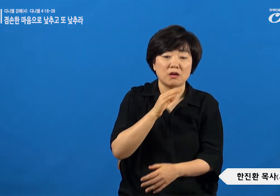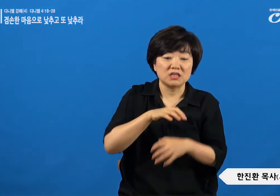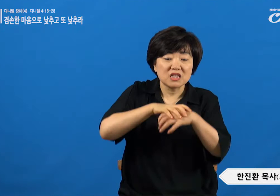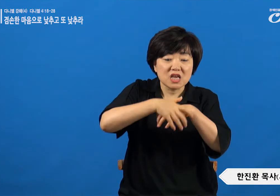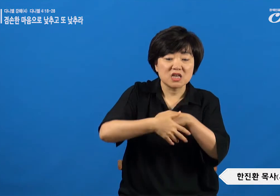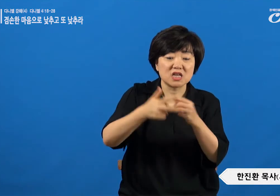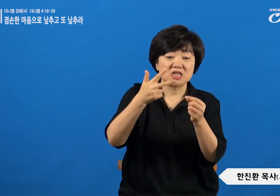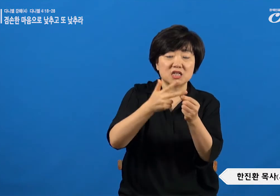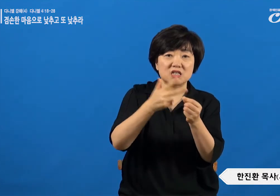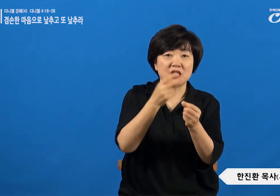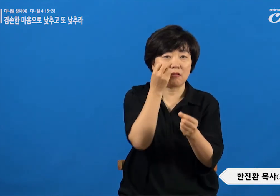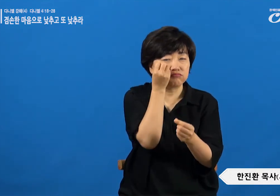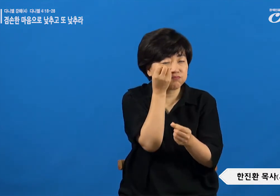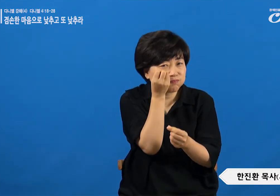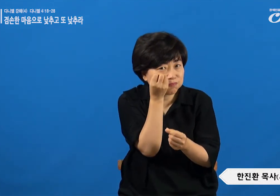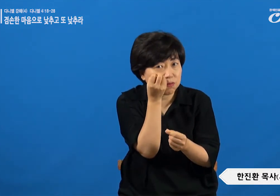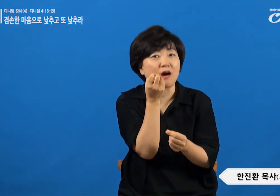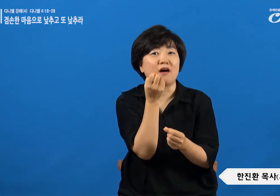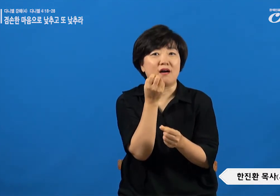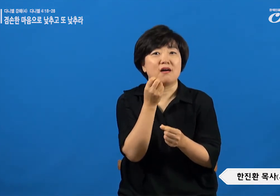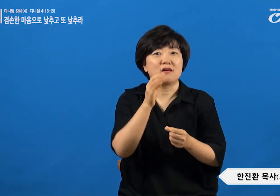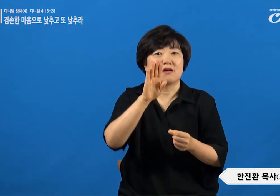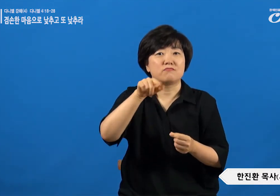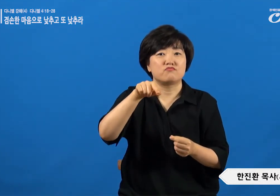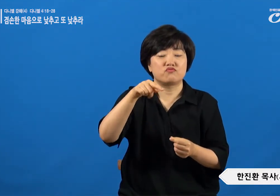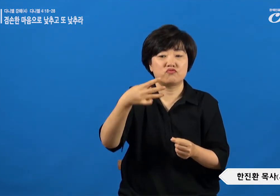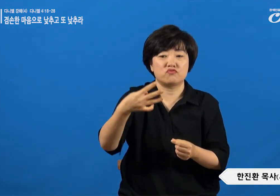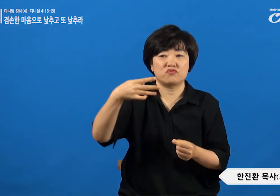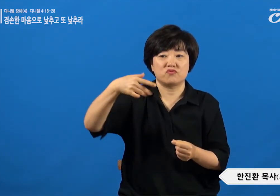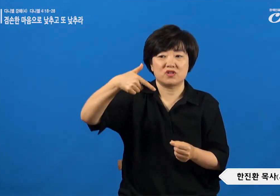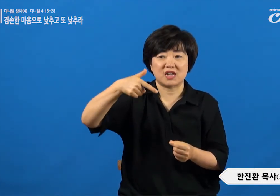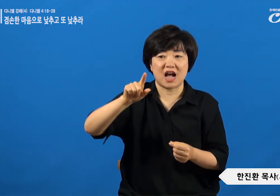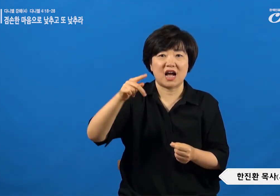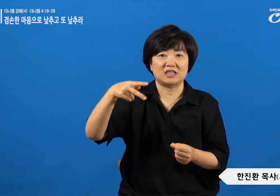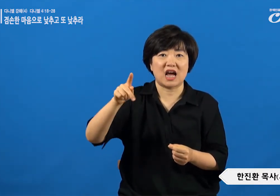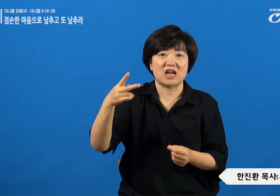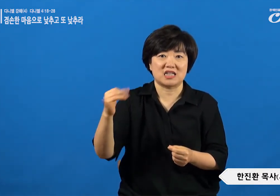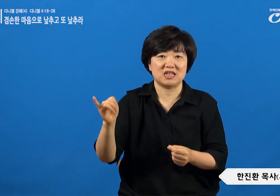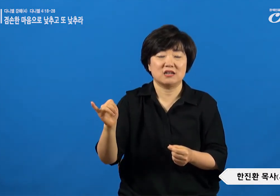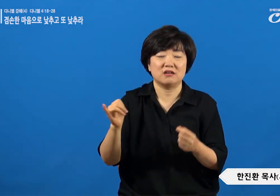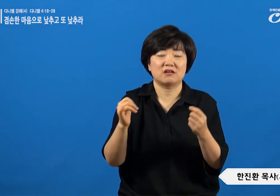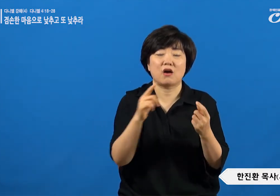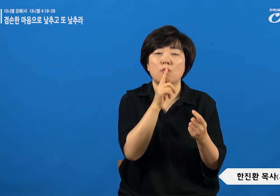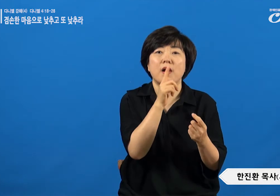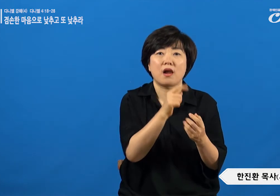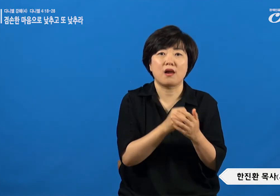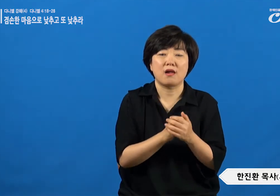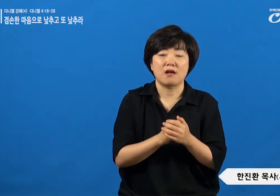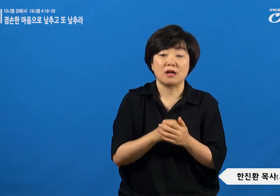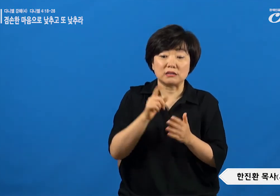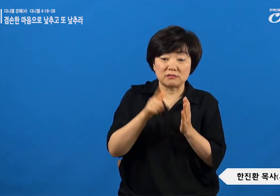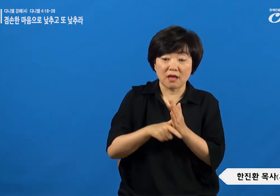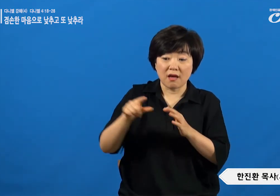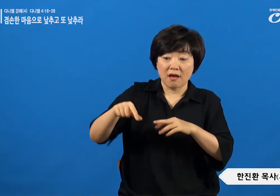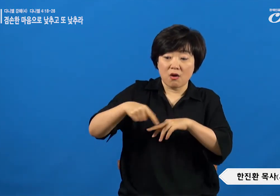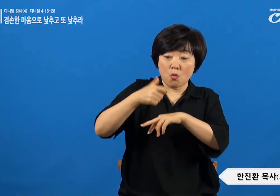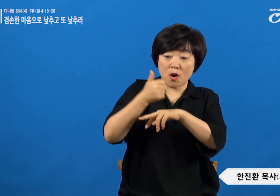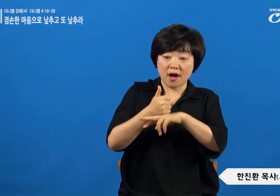하나입니다. 그 엄청난 업적을 바라보면서 느부갓네살이 내가